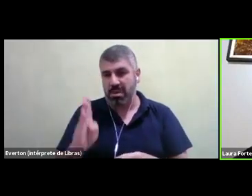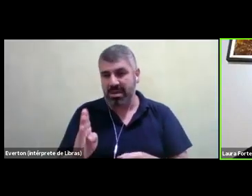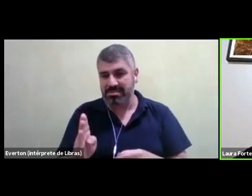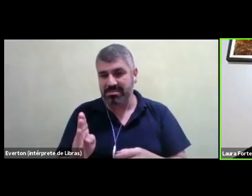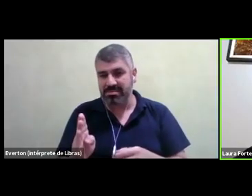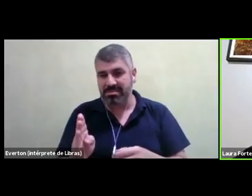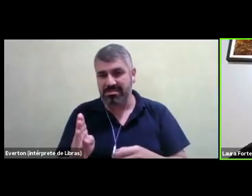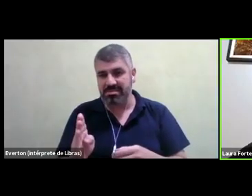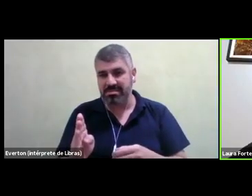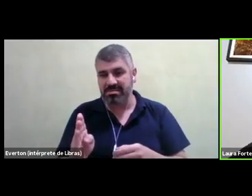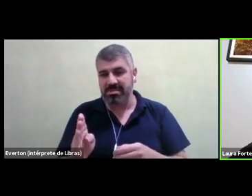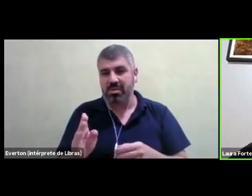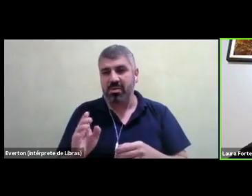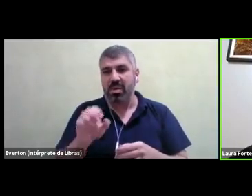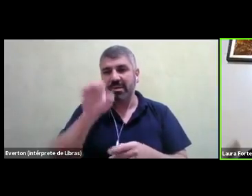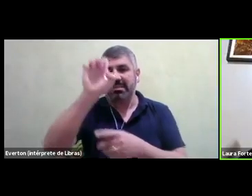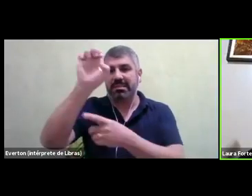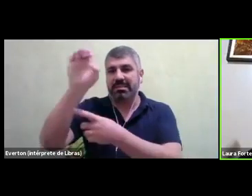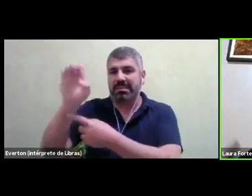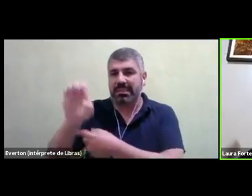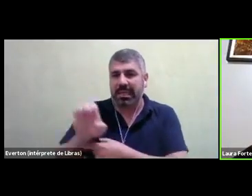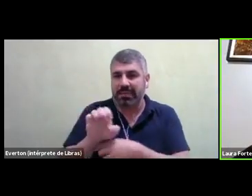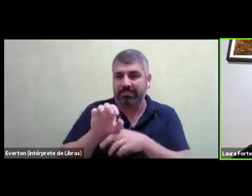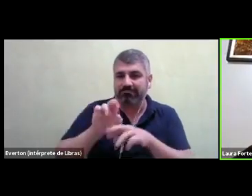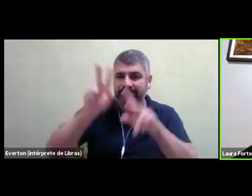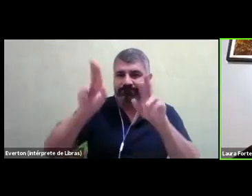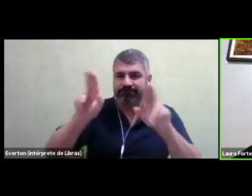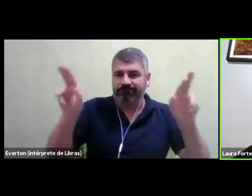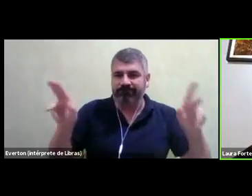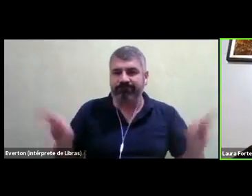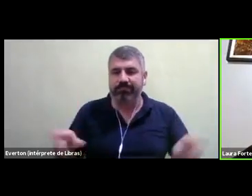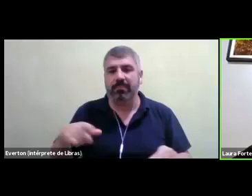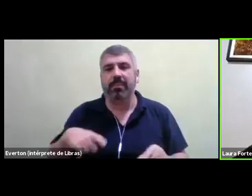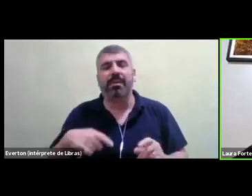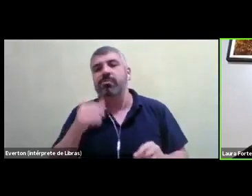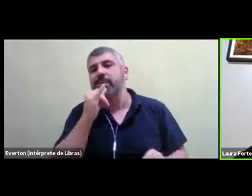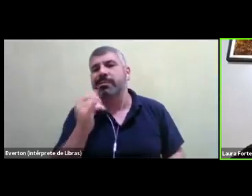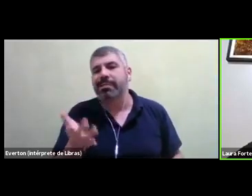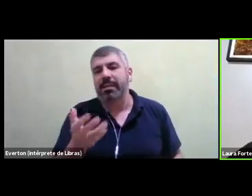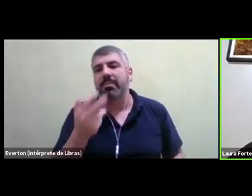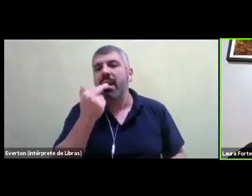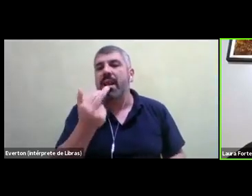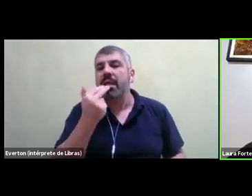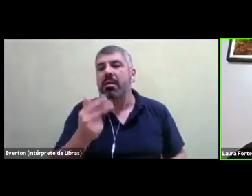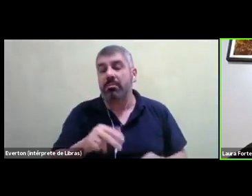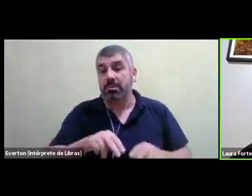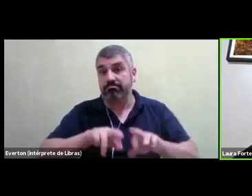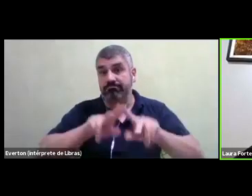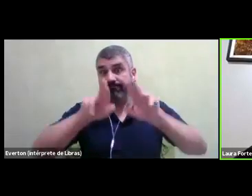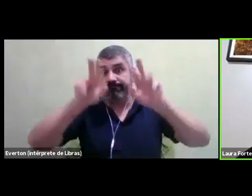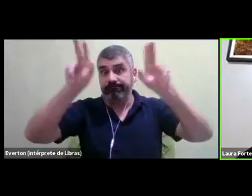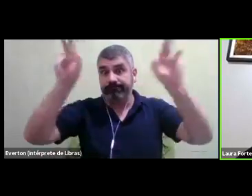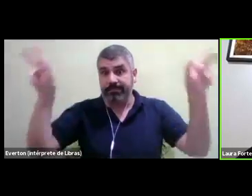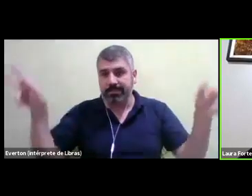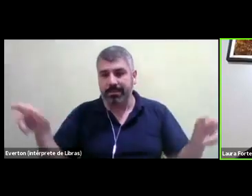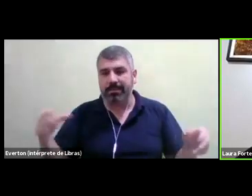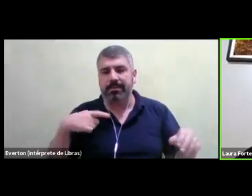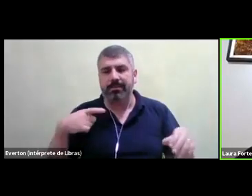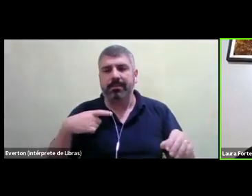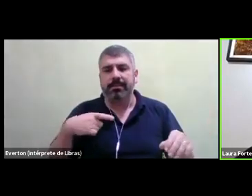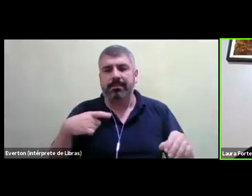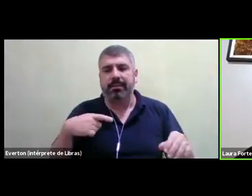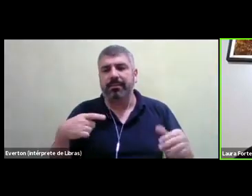nos outros estados, em que a gente tem, por exemplo, variedades linguísticas, né, que não